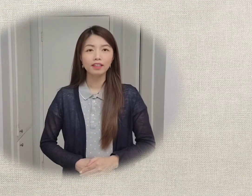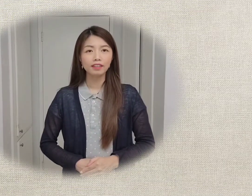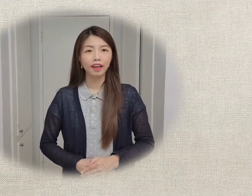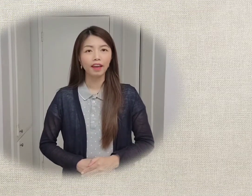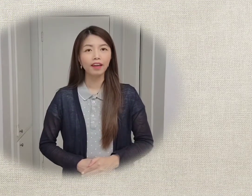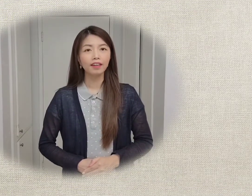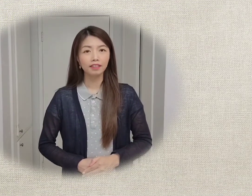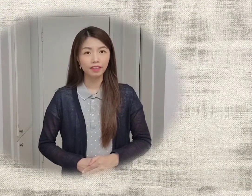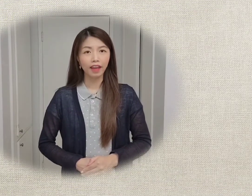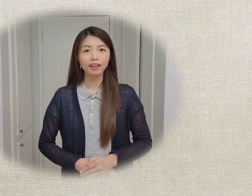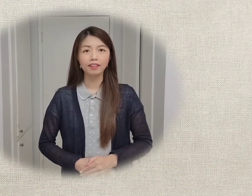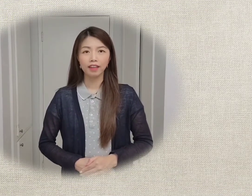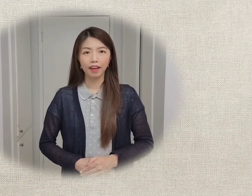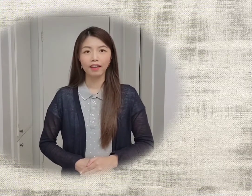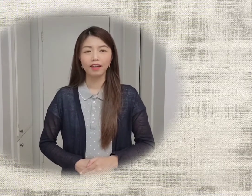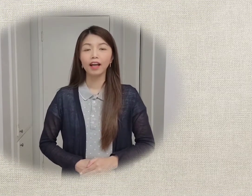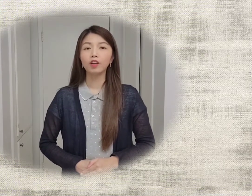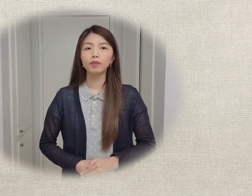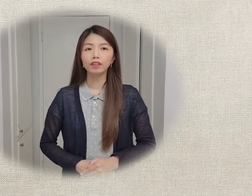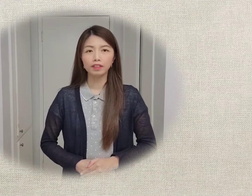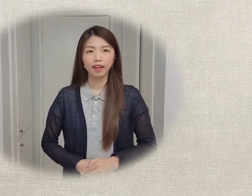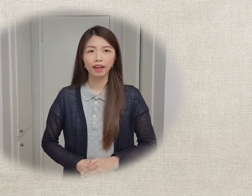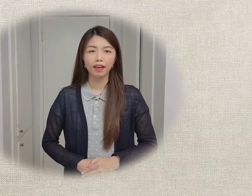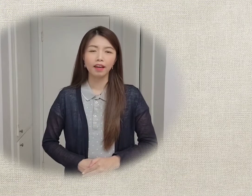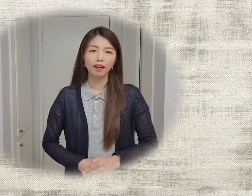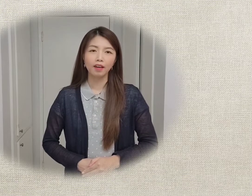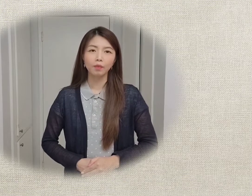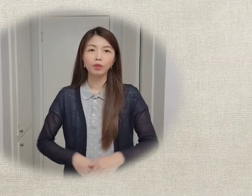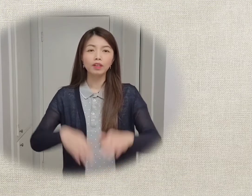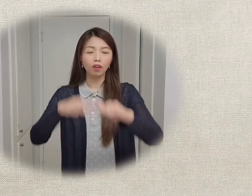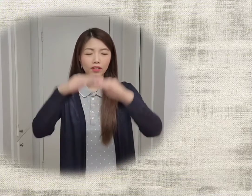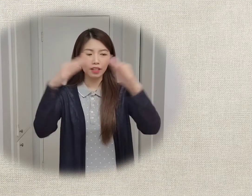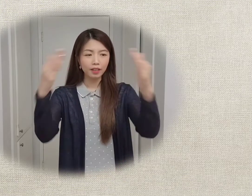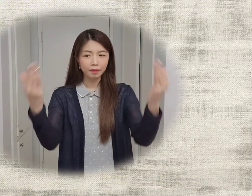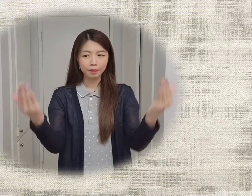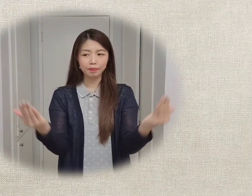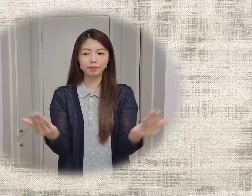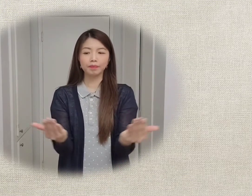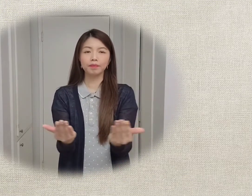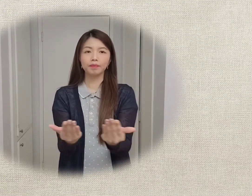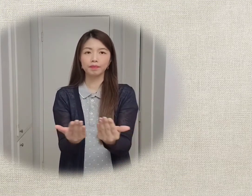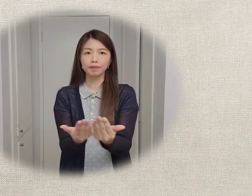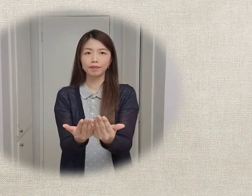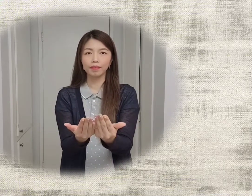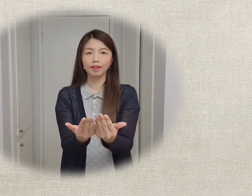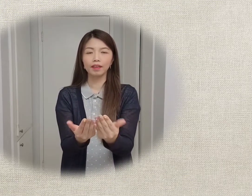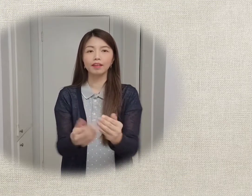모든 것이 은혜, 은혜, 은혜. 한없는 은혜. 모든 것이